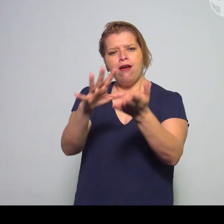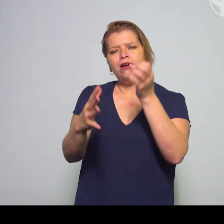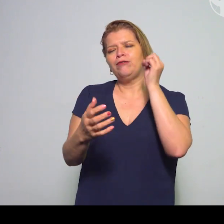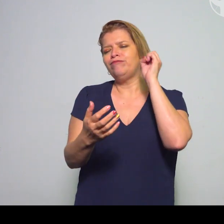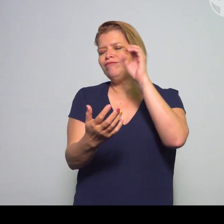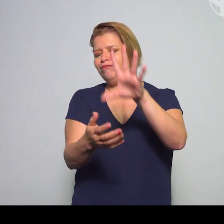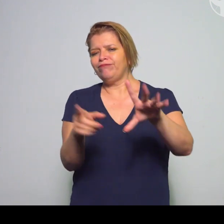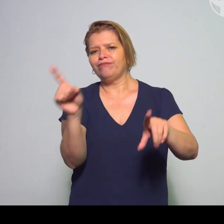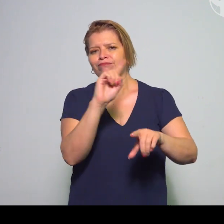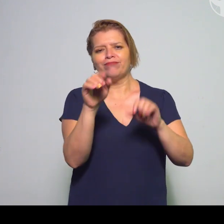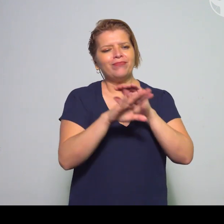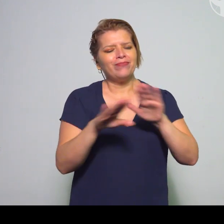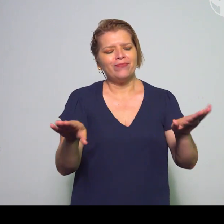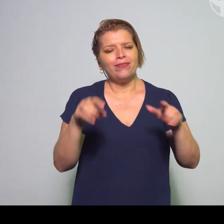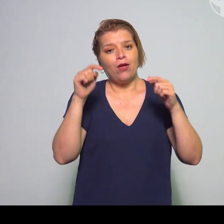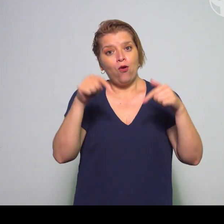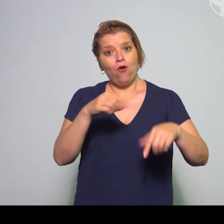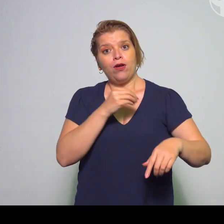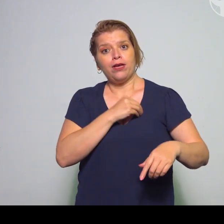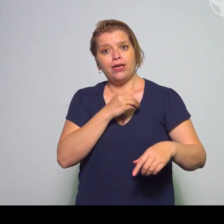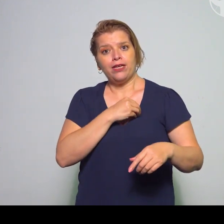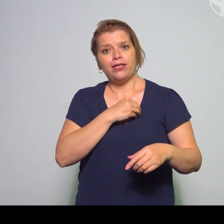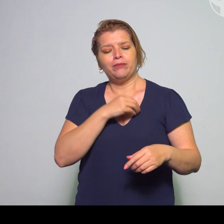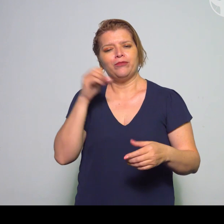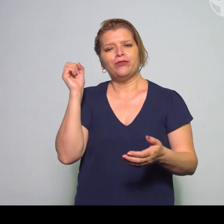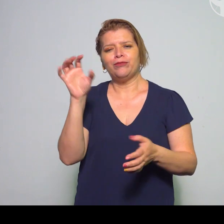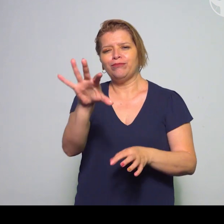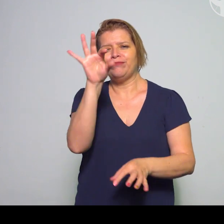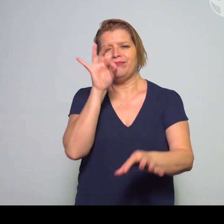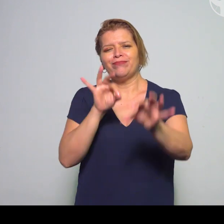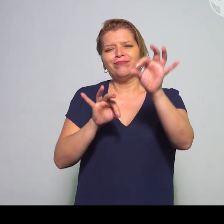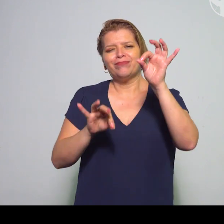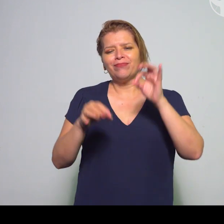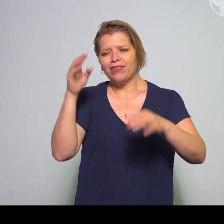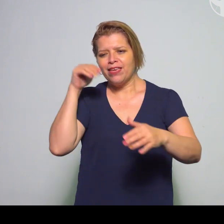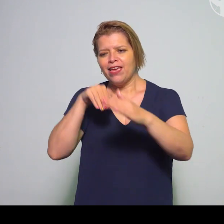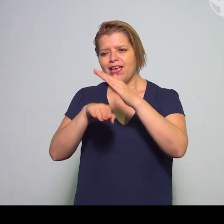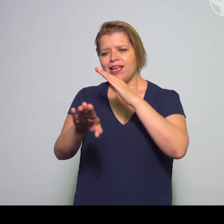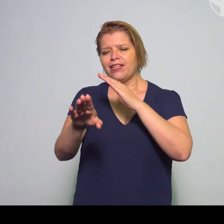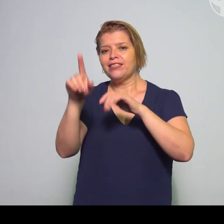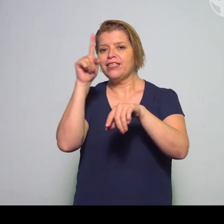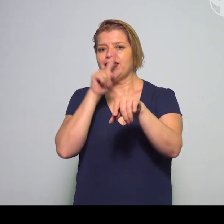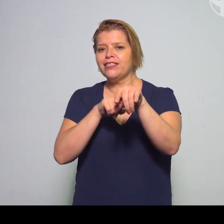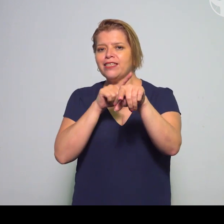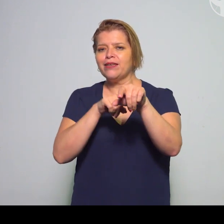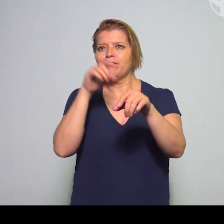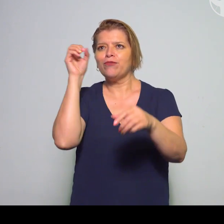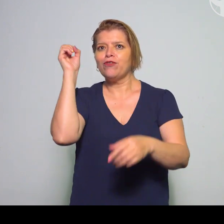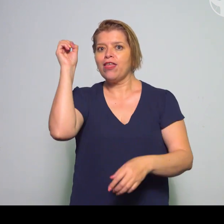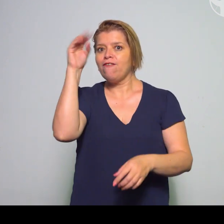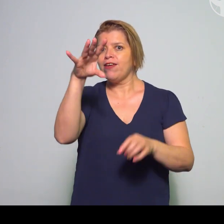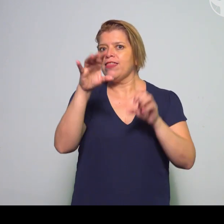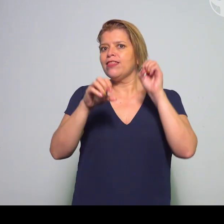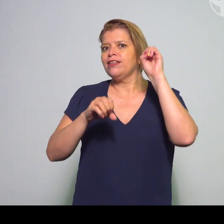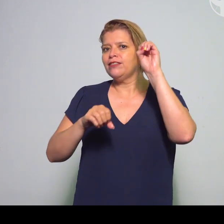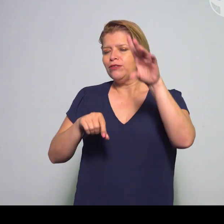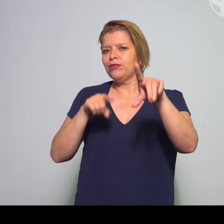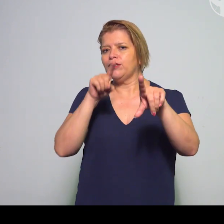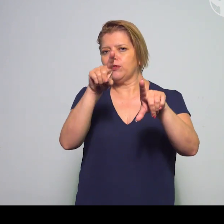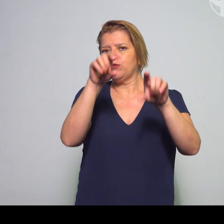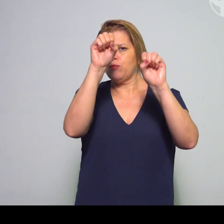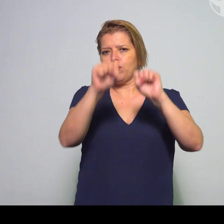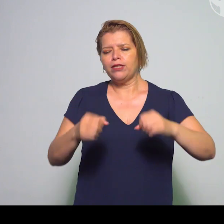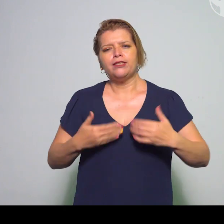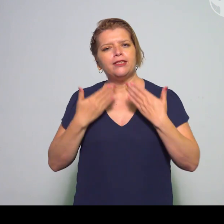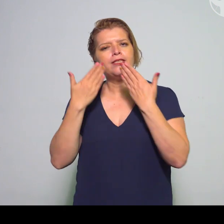que las bendiciones no se acaben. Y hoy queremos invitarte a que entres en ese ciclo de bendición,